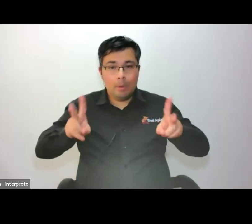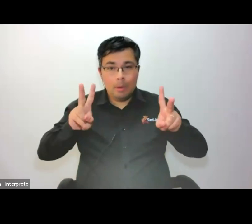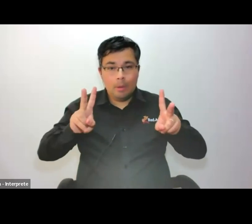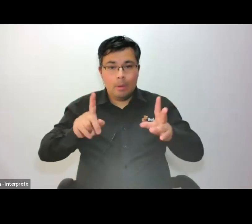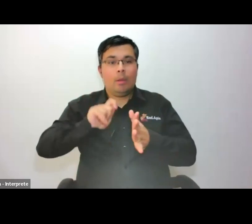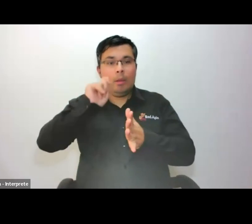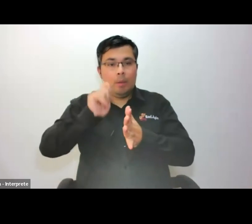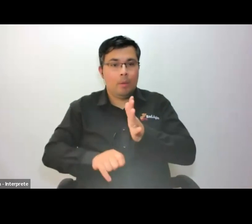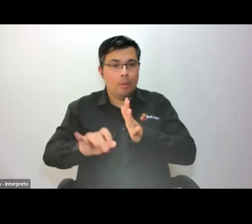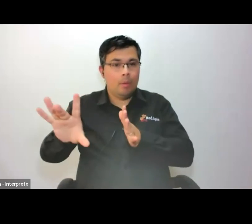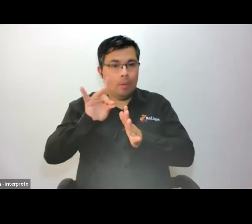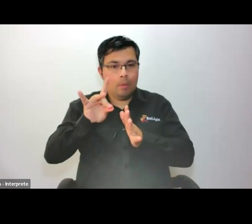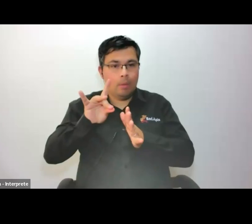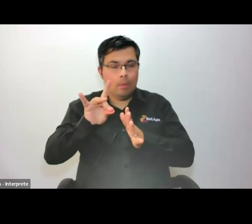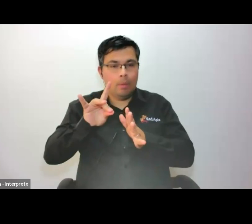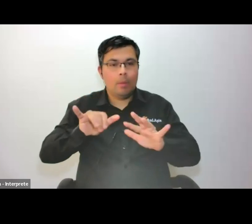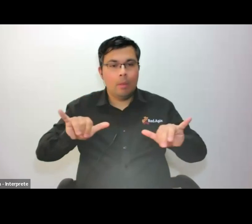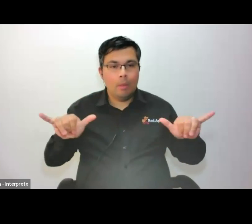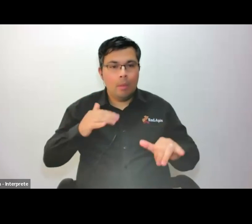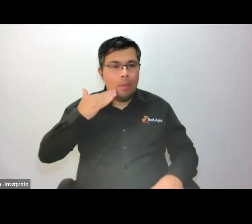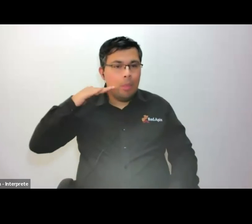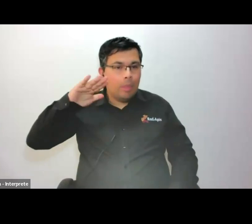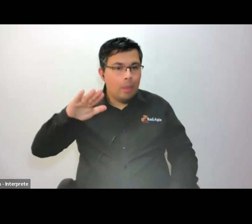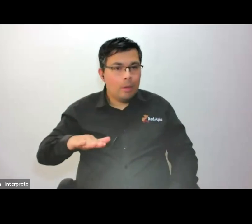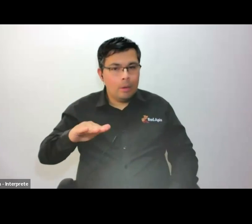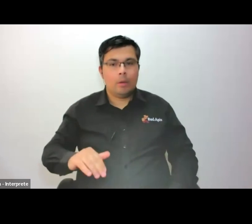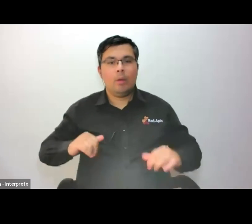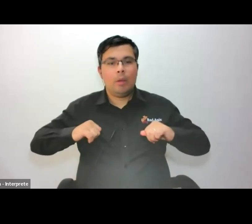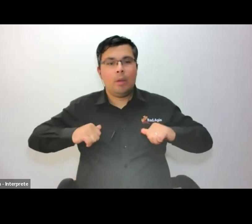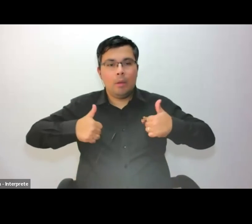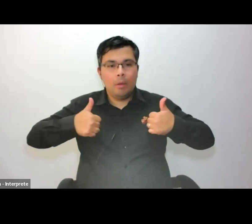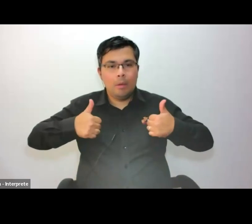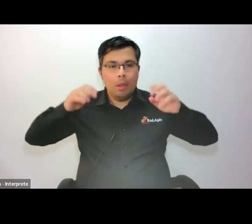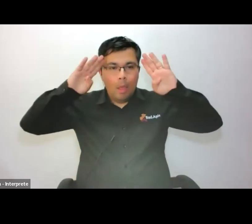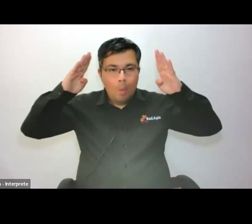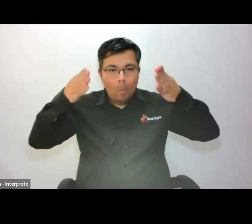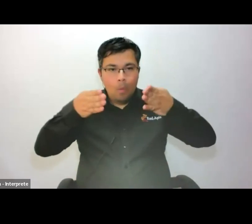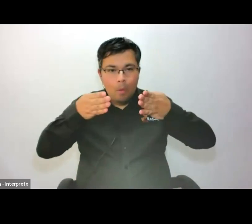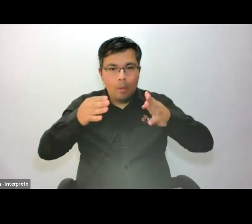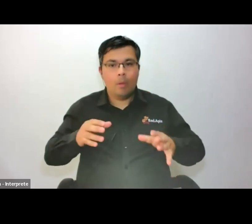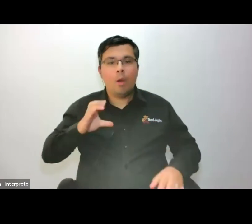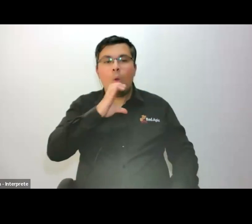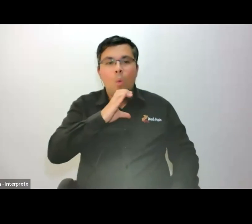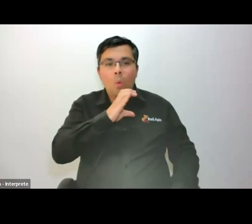párvulos autistas en los cursos de estudiantes con TEL en las escuelas de lenguaje?